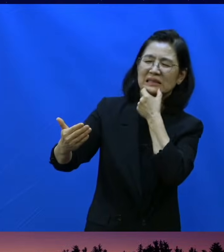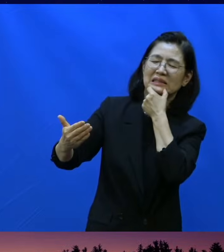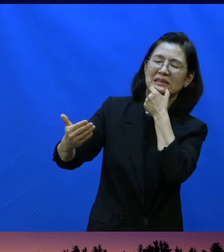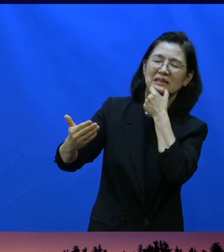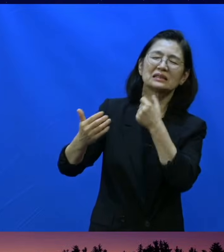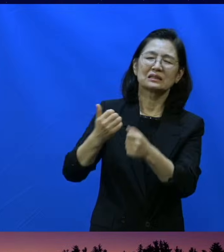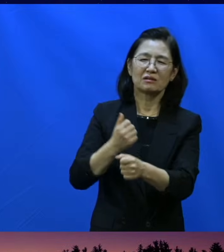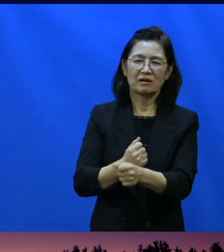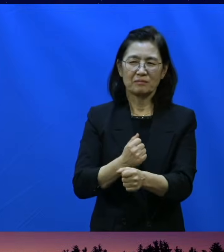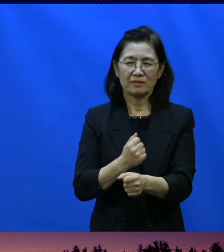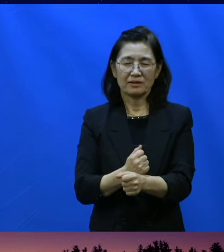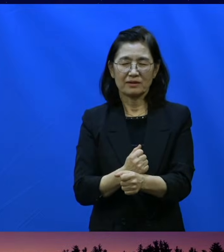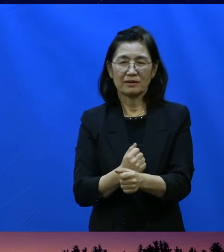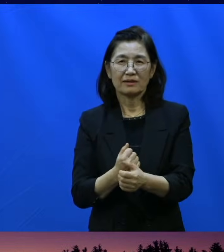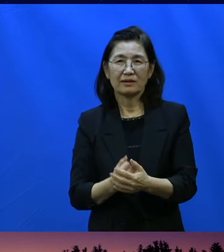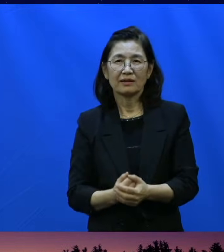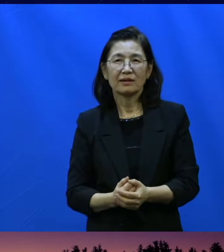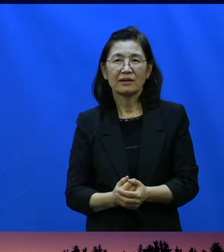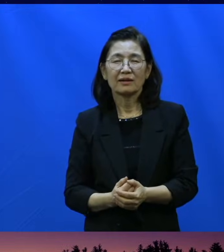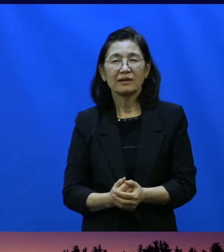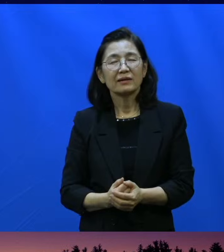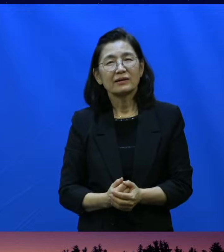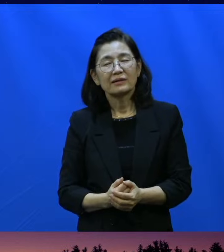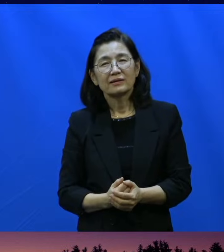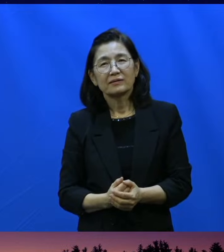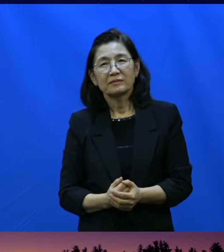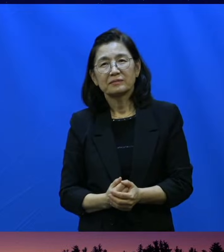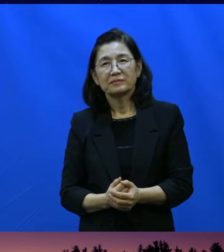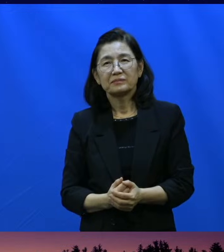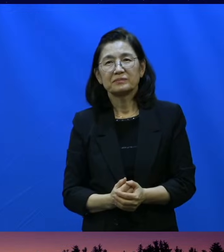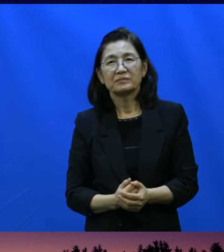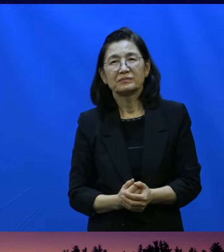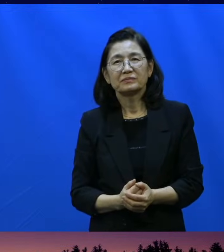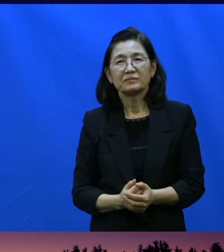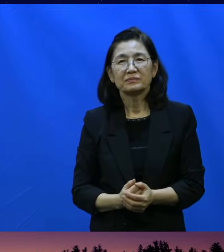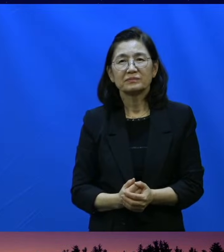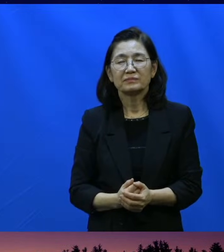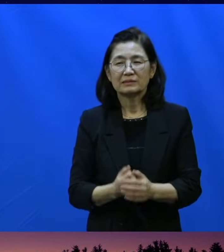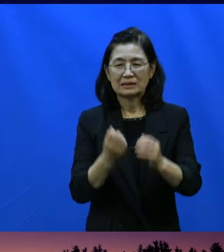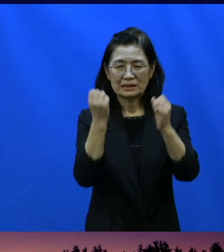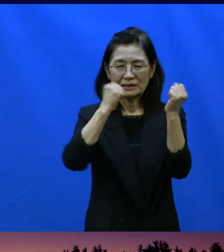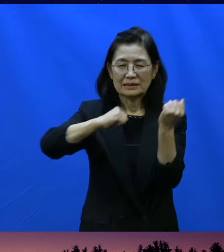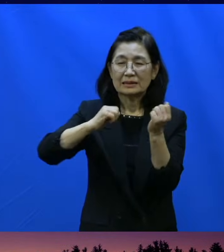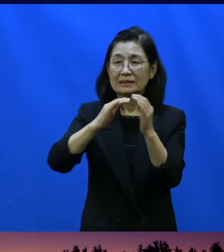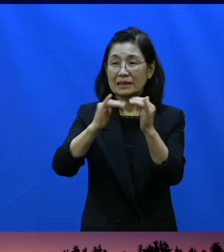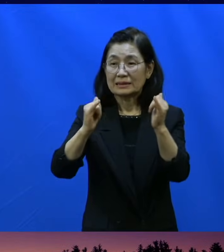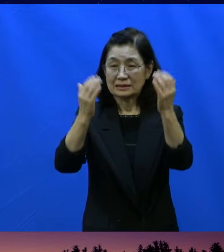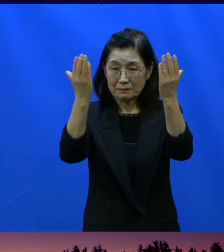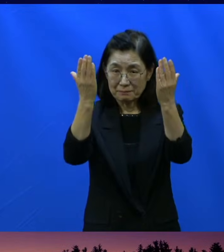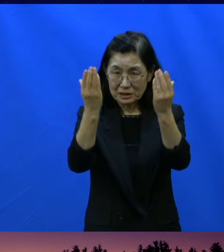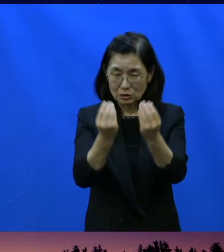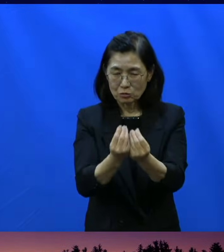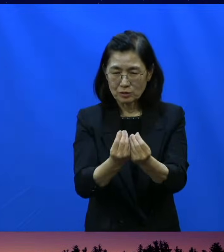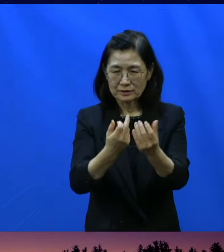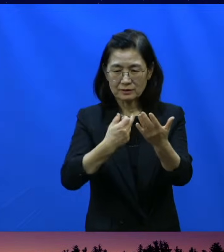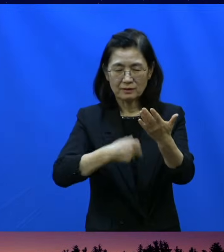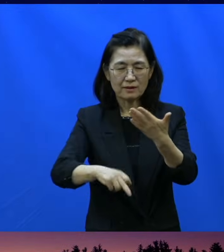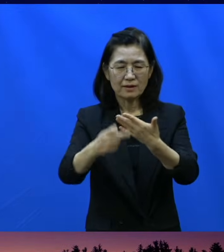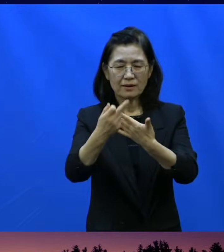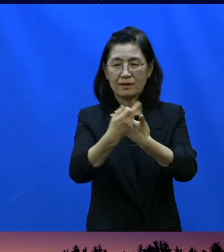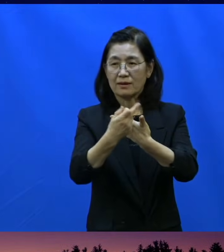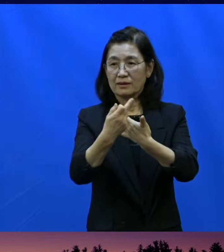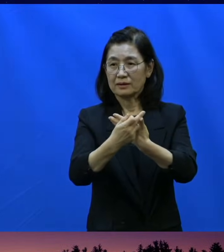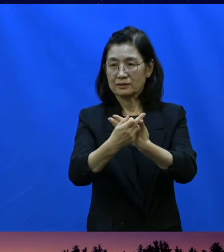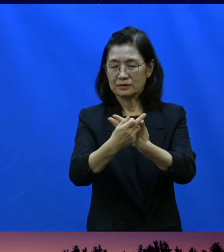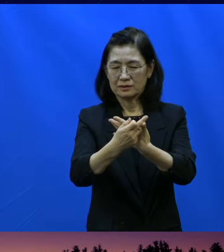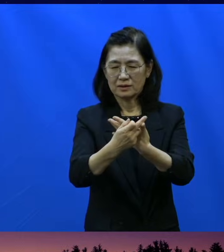위에 열거한 것들이 떠오르는 인물이 혹시 있습니까, 여러분? 바로 탕자의 비유에서 나오는 큰아들이에요. 동생에 대한 자비가